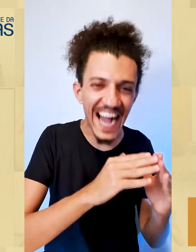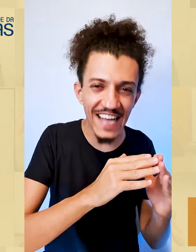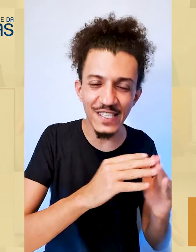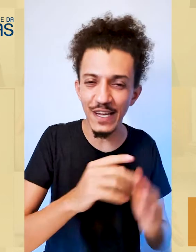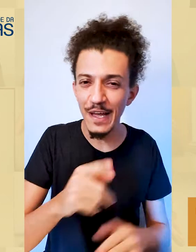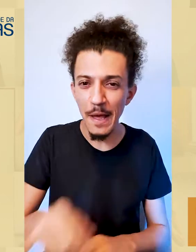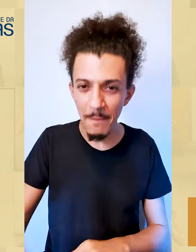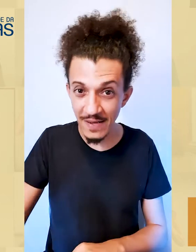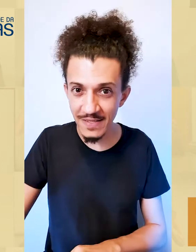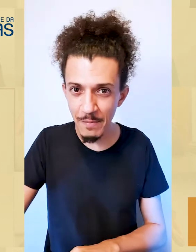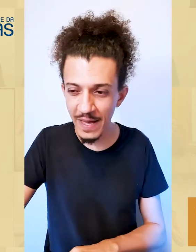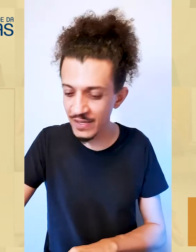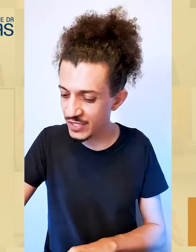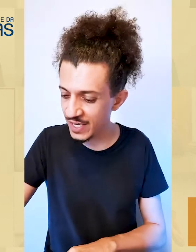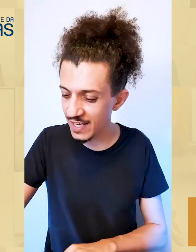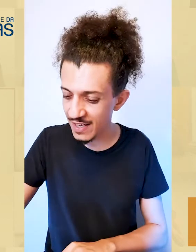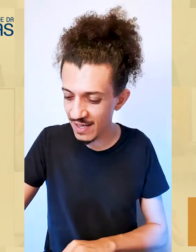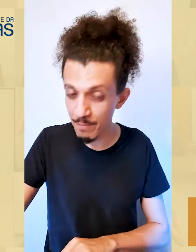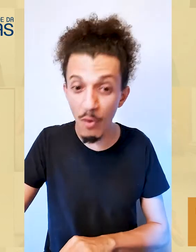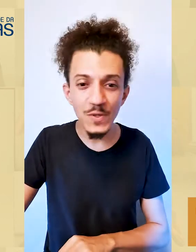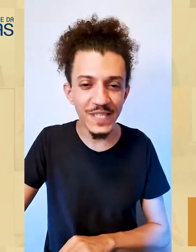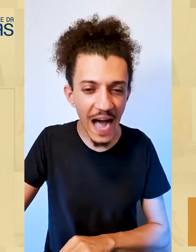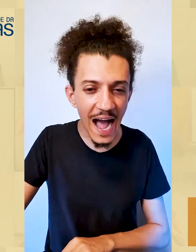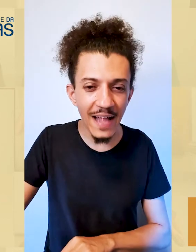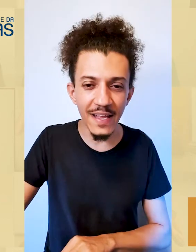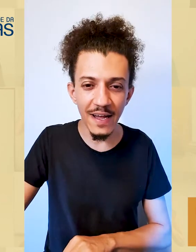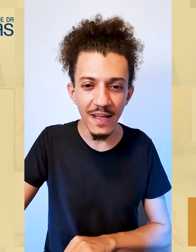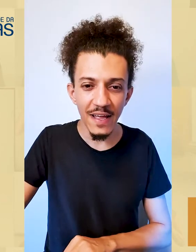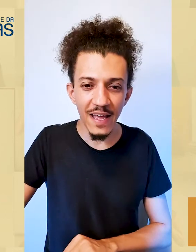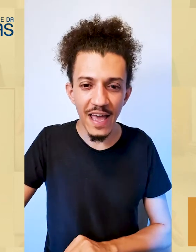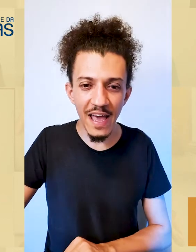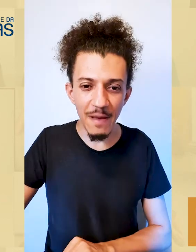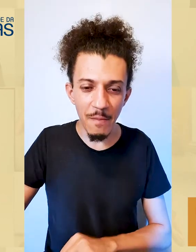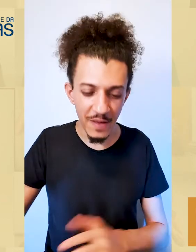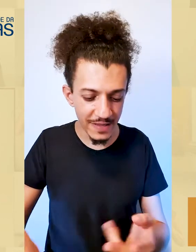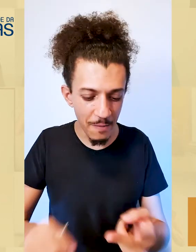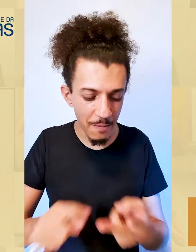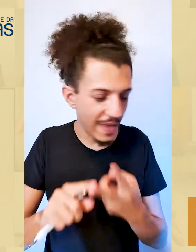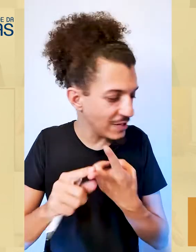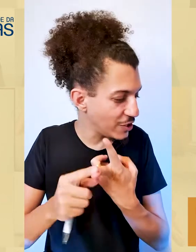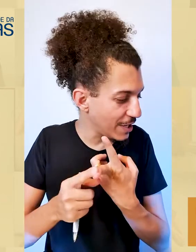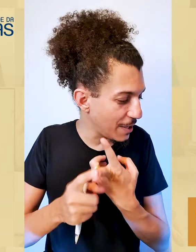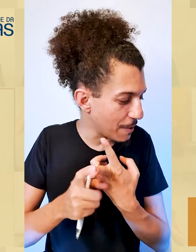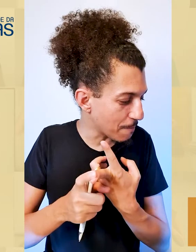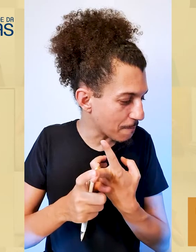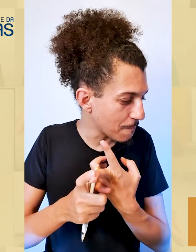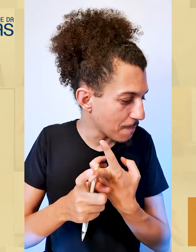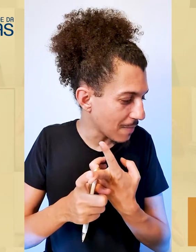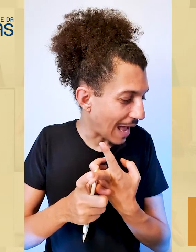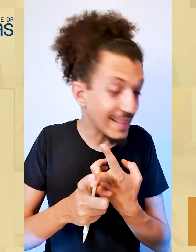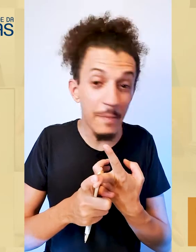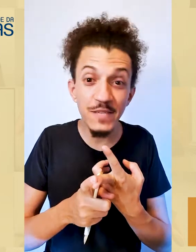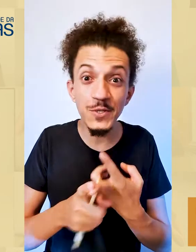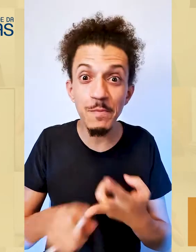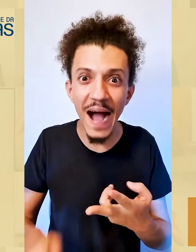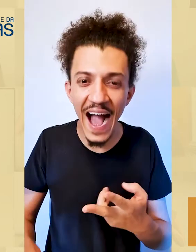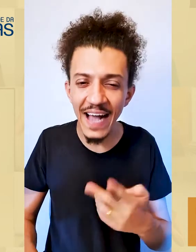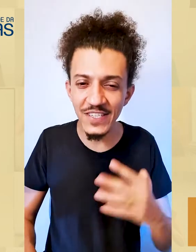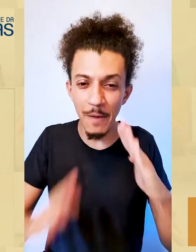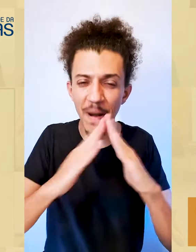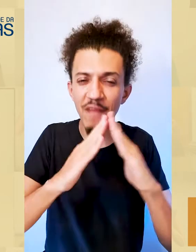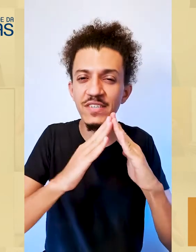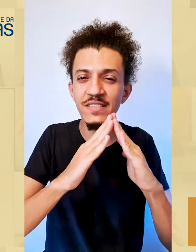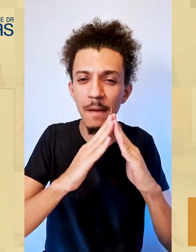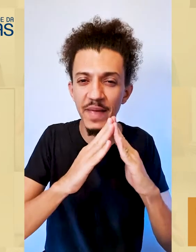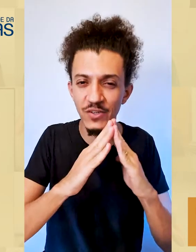de casa, mas também de pousada, e também até mesmo de barraca